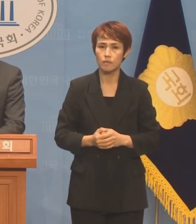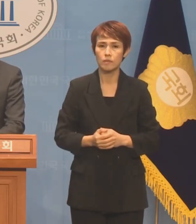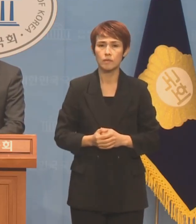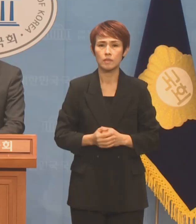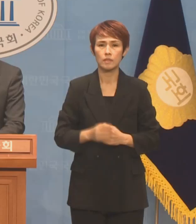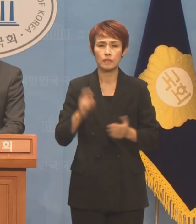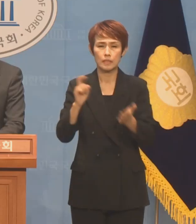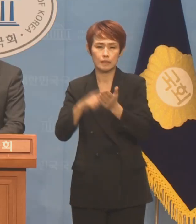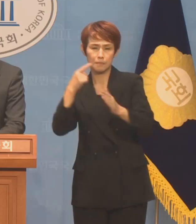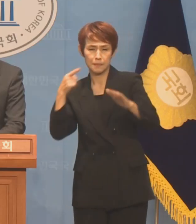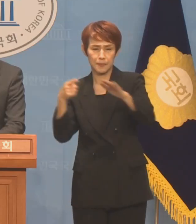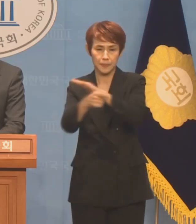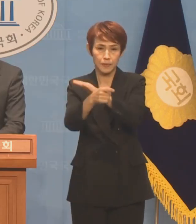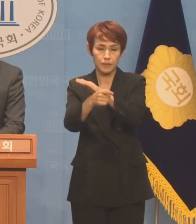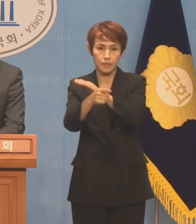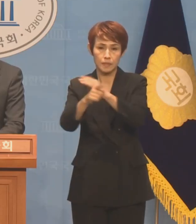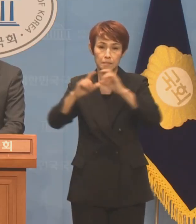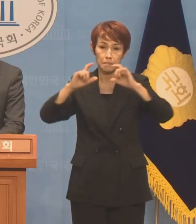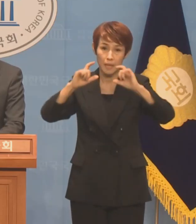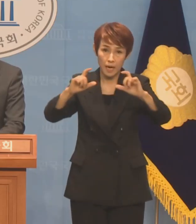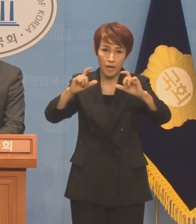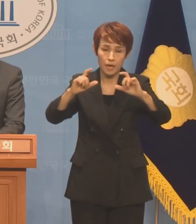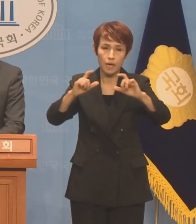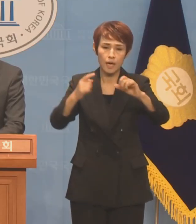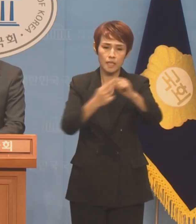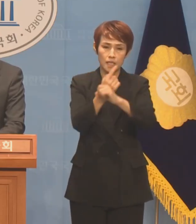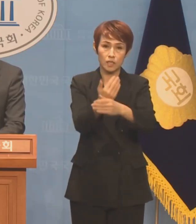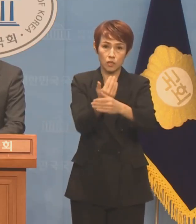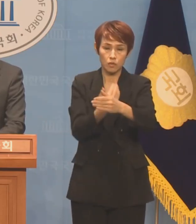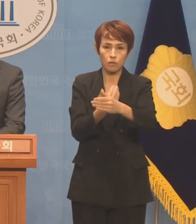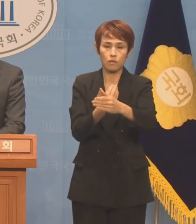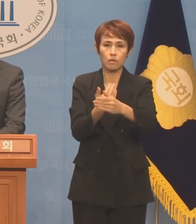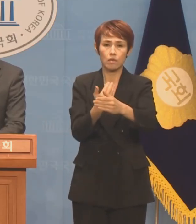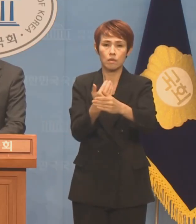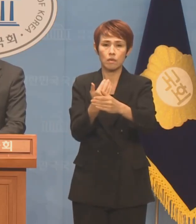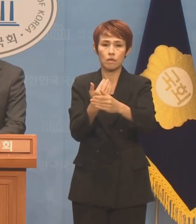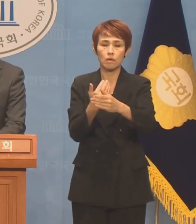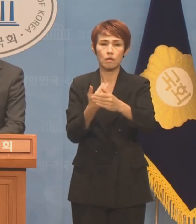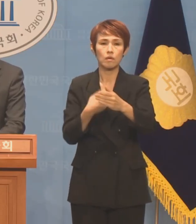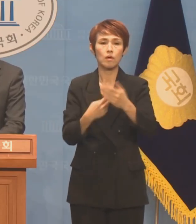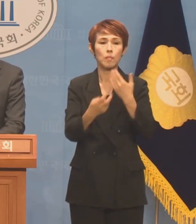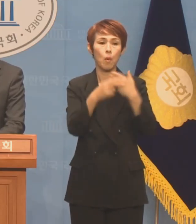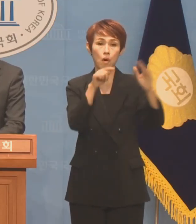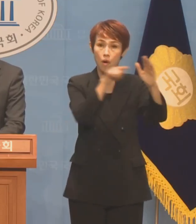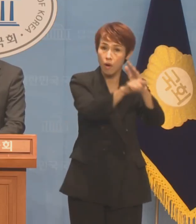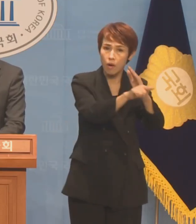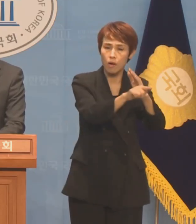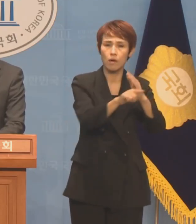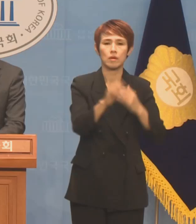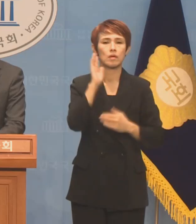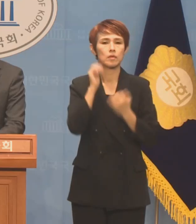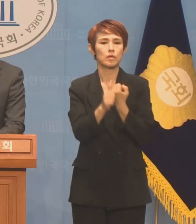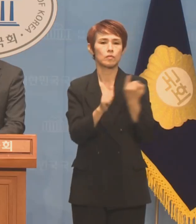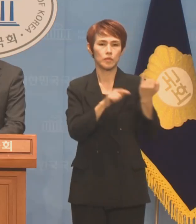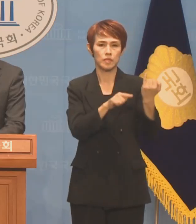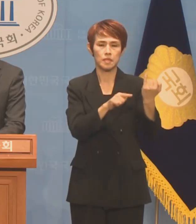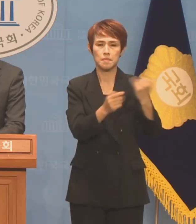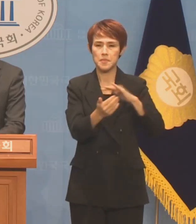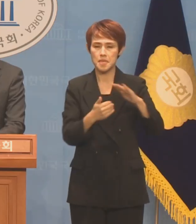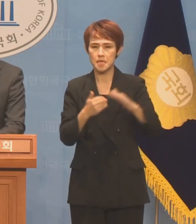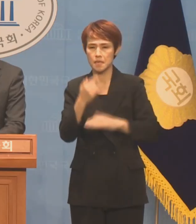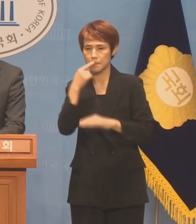비상계엄 선포하기 정확히 1시간 전에 나왔다는 것은 민간인인 김건희 씨가 비상계엄을